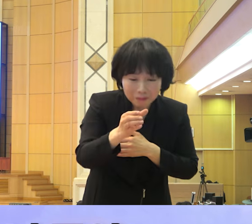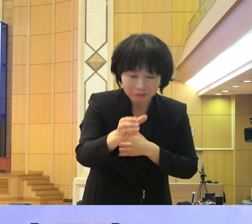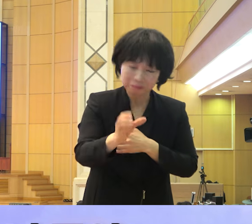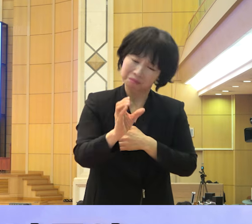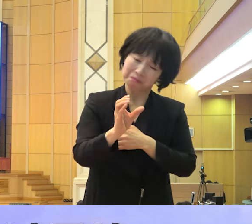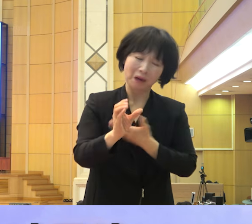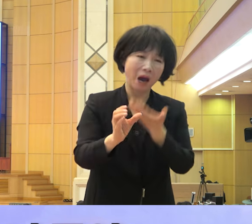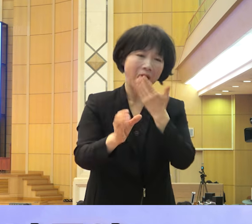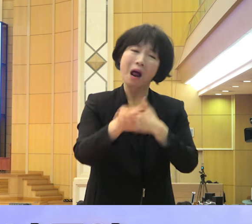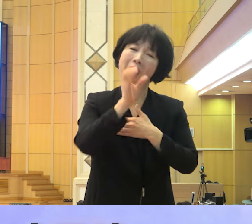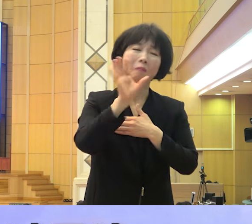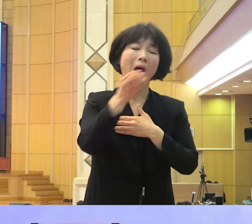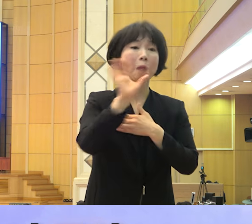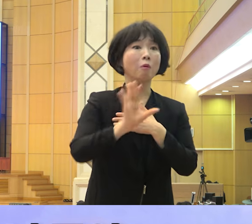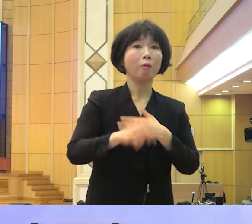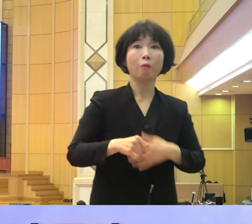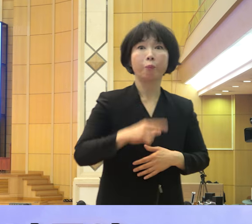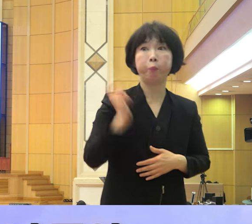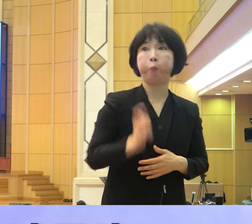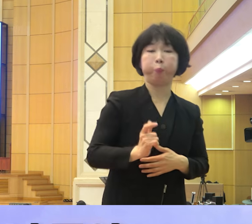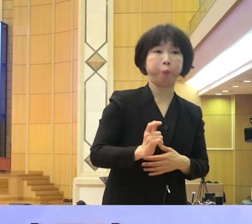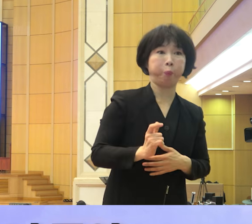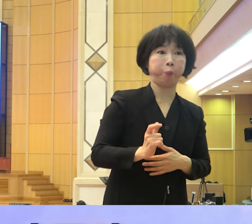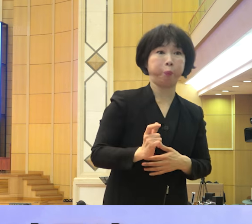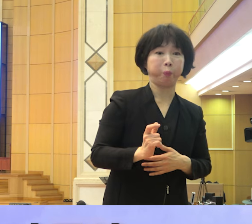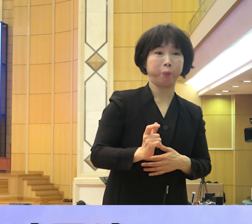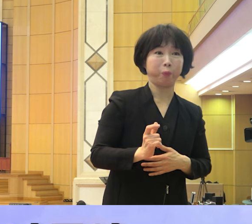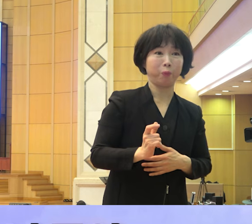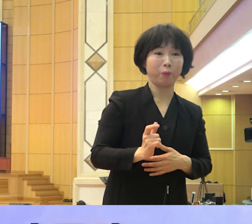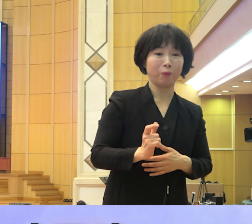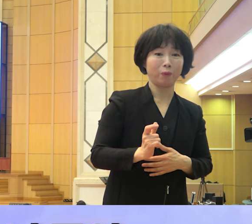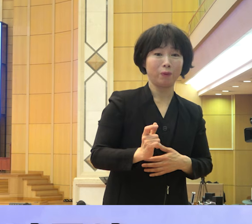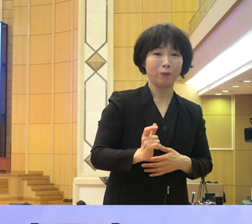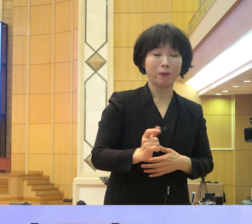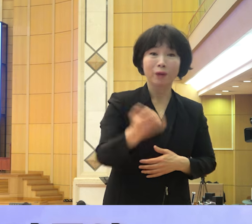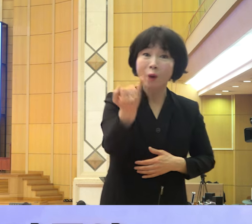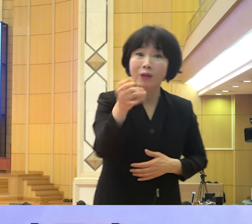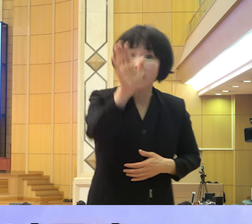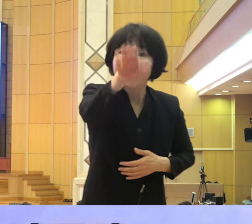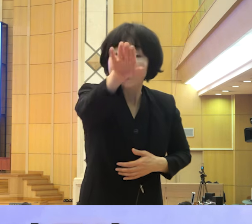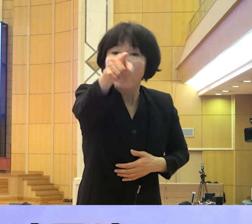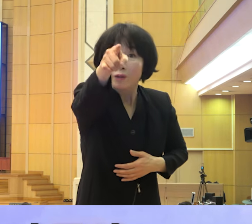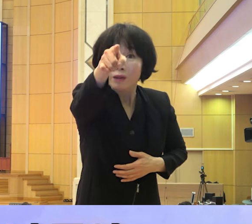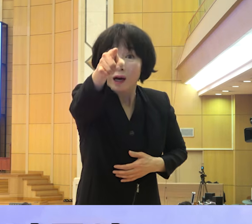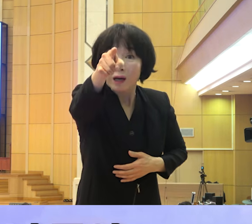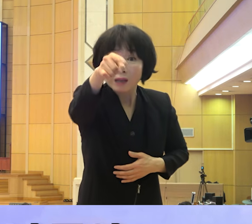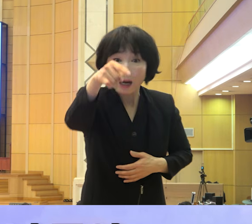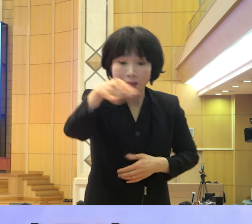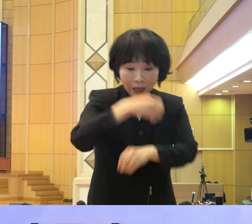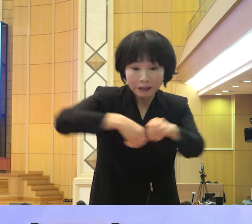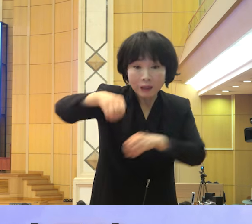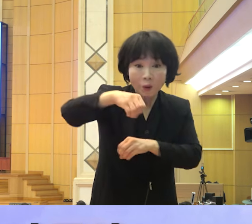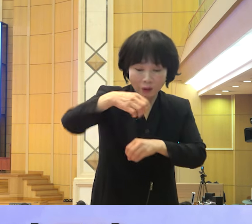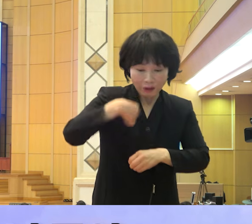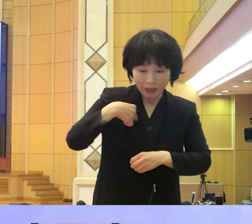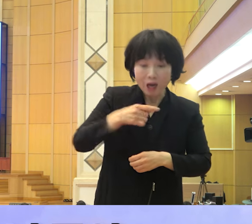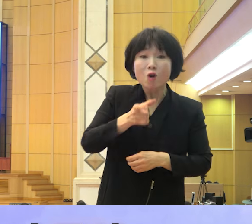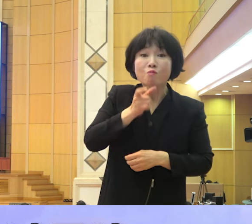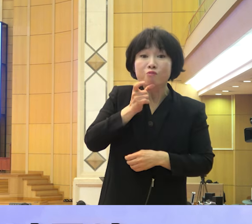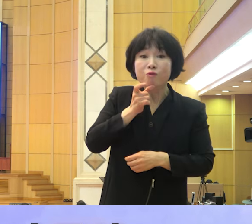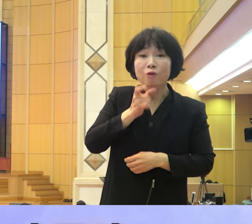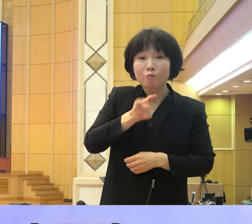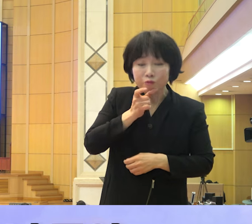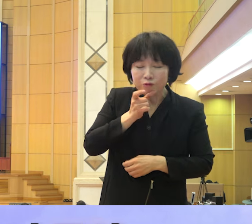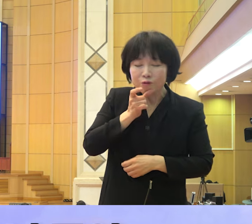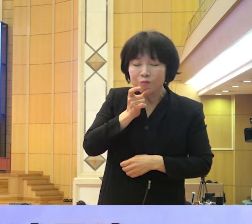지금 주니까 받아 마시지 아니하고 내가 너에게 줄 물이 있는데 이 물을